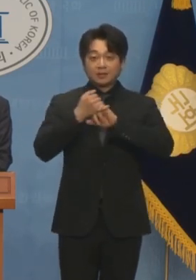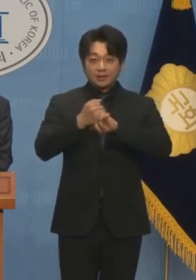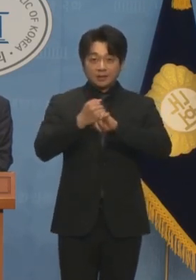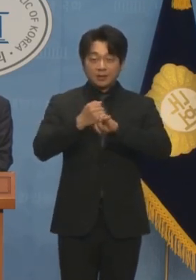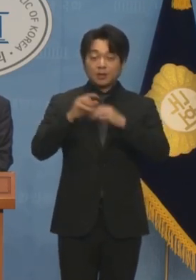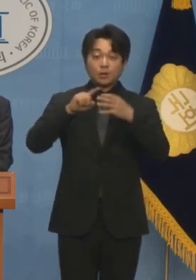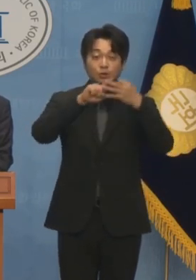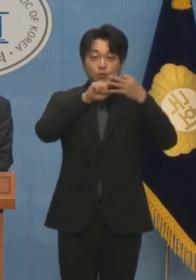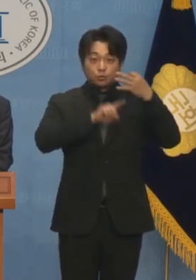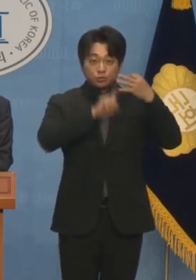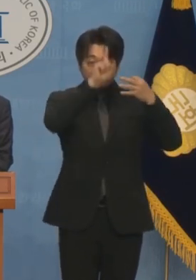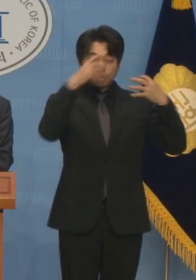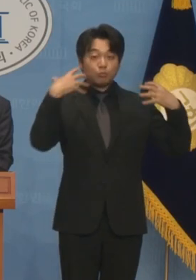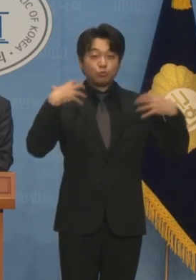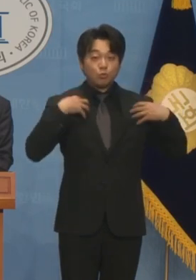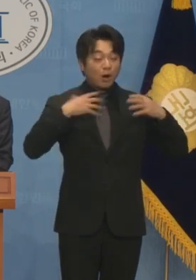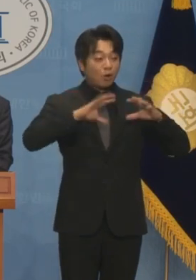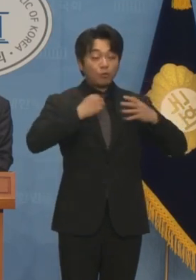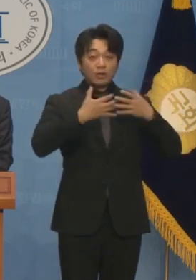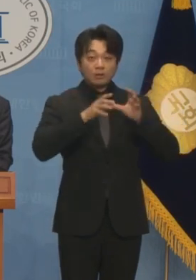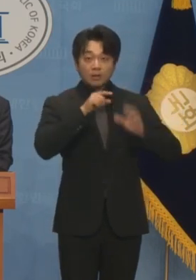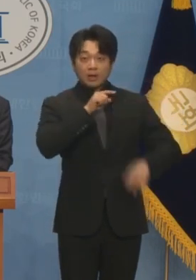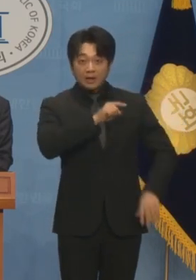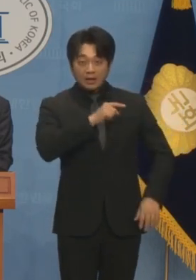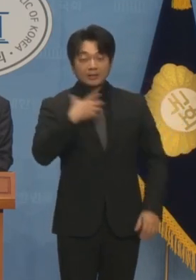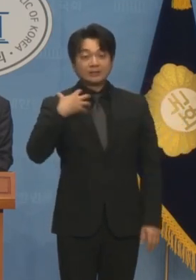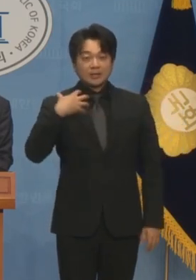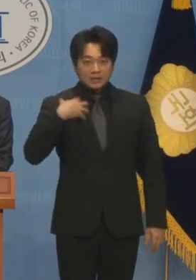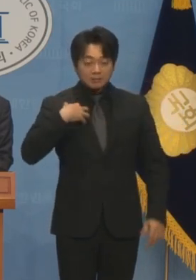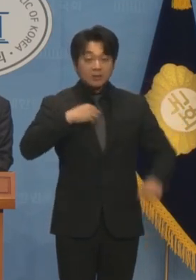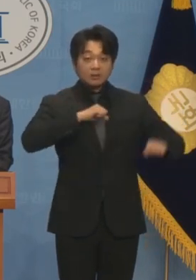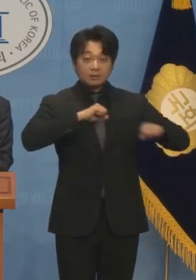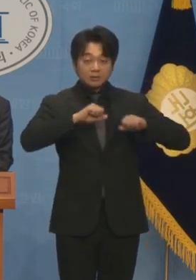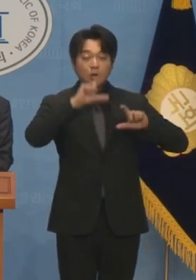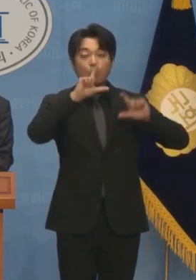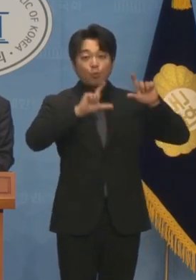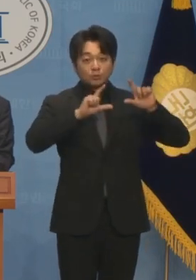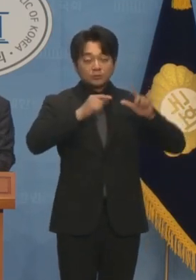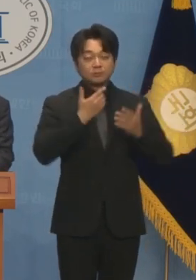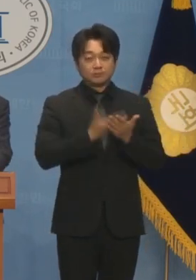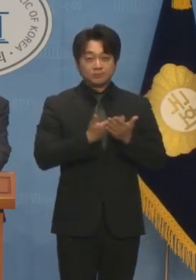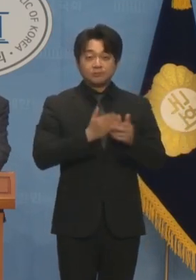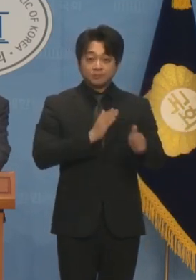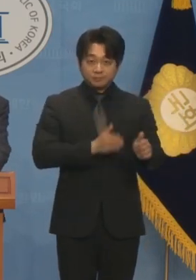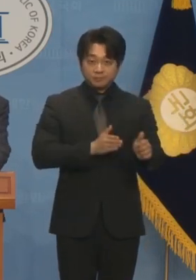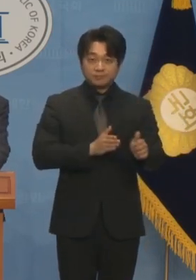정부와 국민의힘의 책임 있는 자세도 촉구한다.